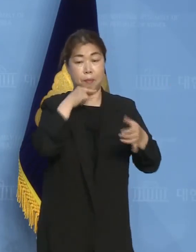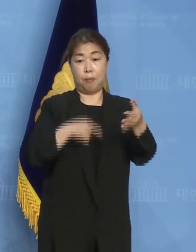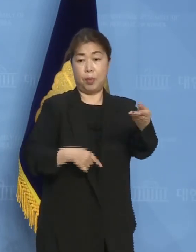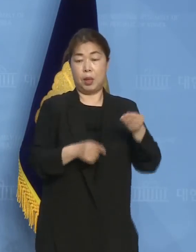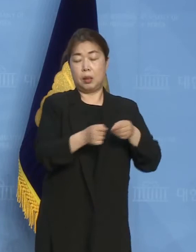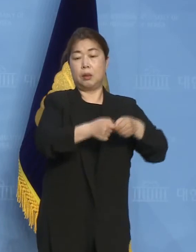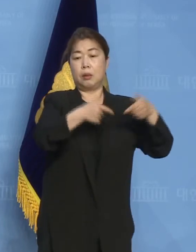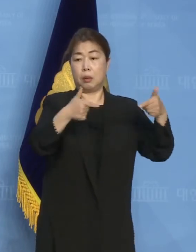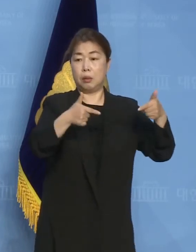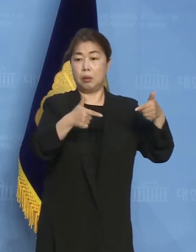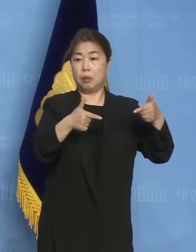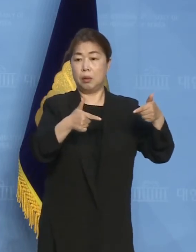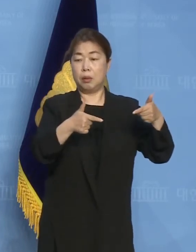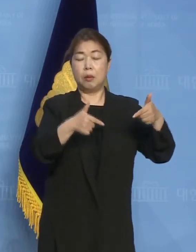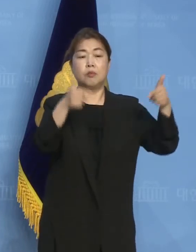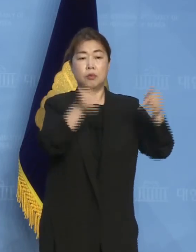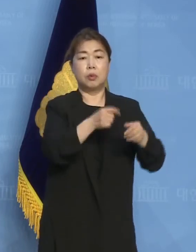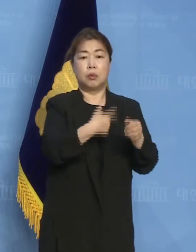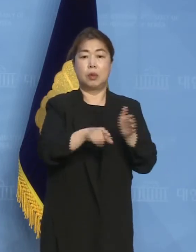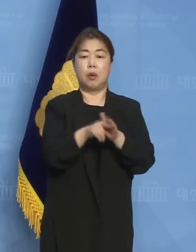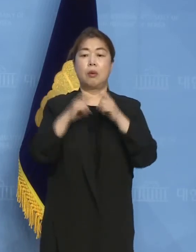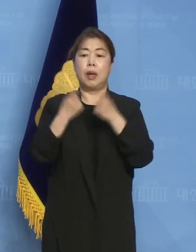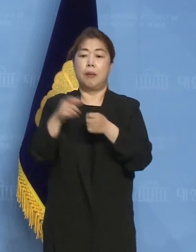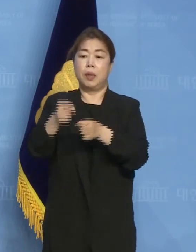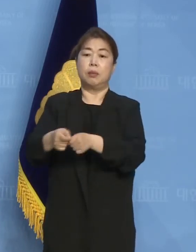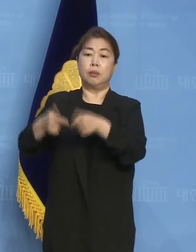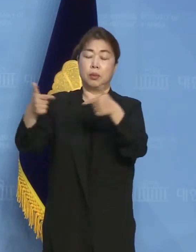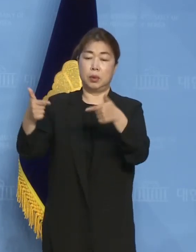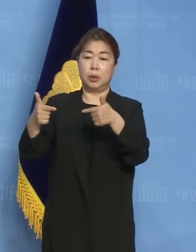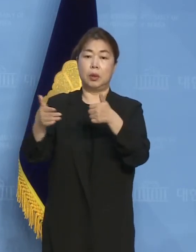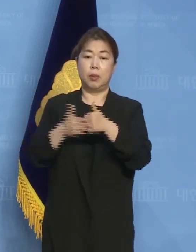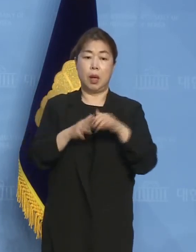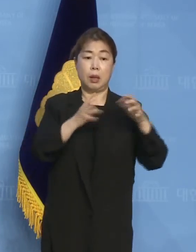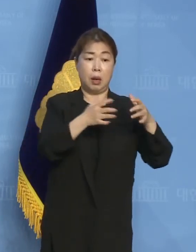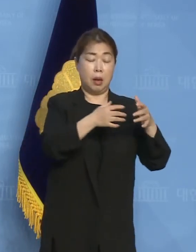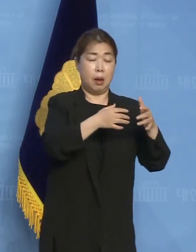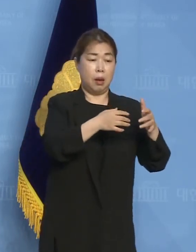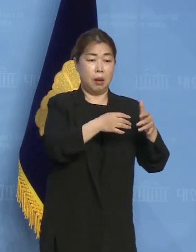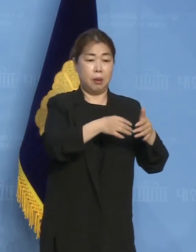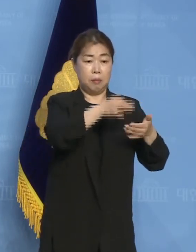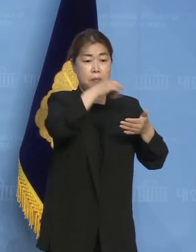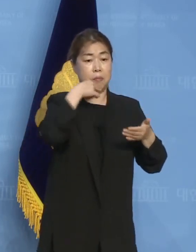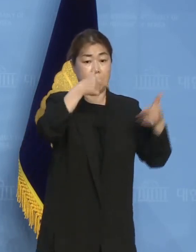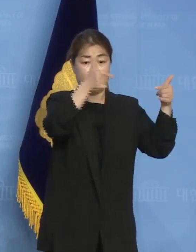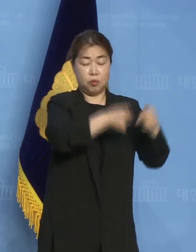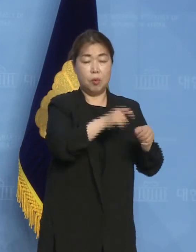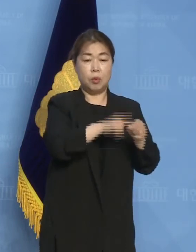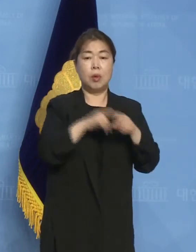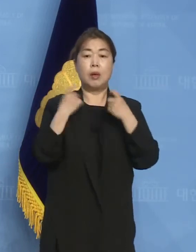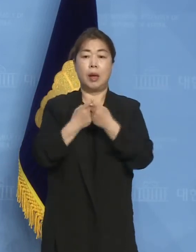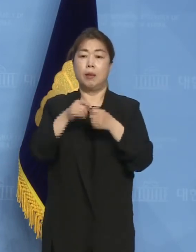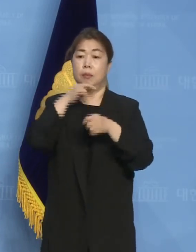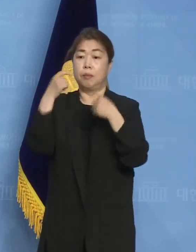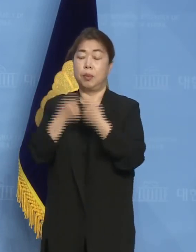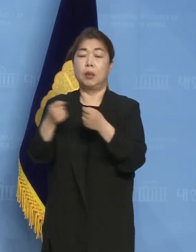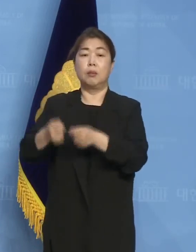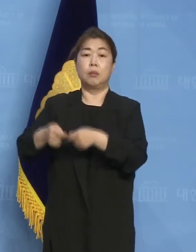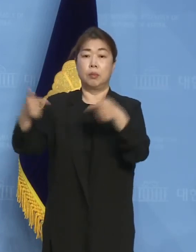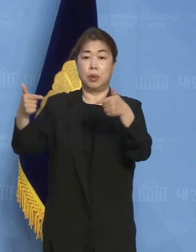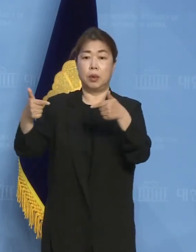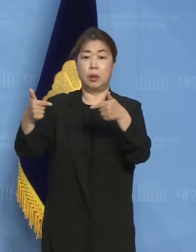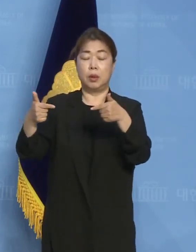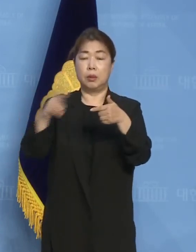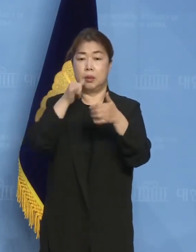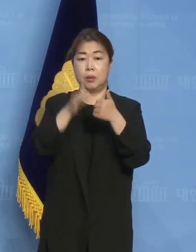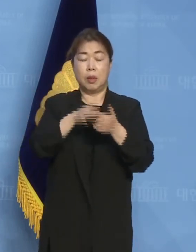늘리고 나라의 재정 건정성을 위해 가계의 재정 건정성을 나락으로 떨어뜨리고 있습니다. 긴급재난지원금의 효과가